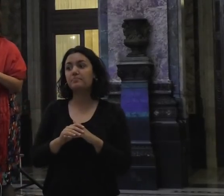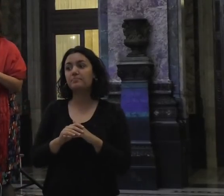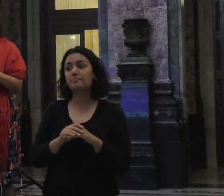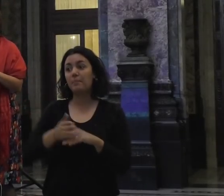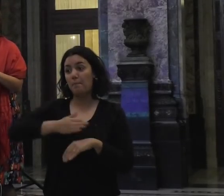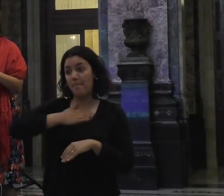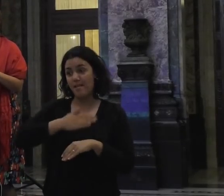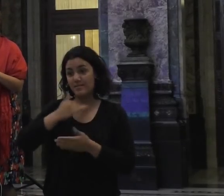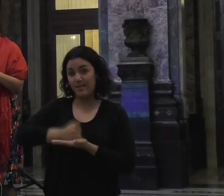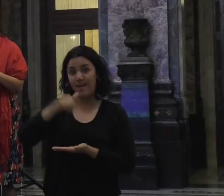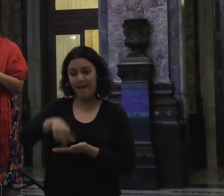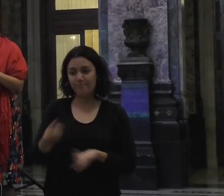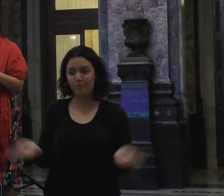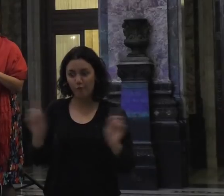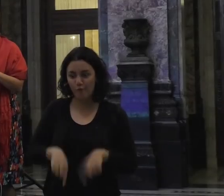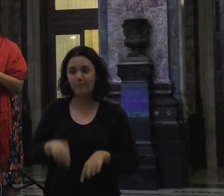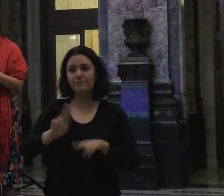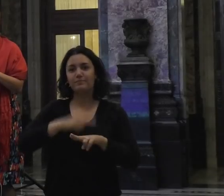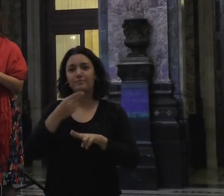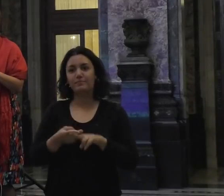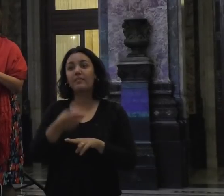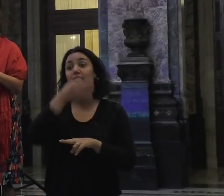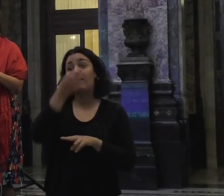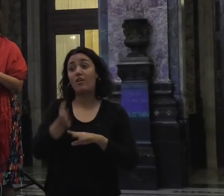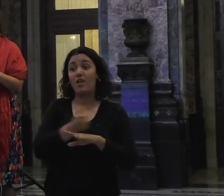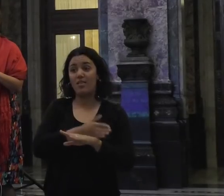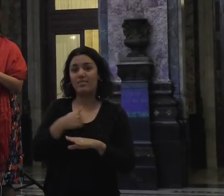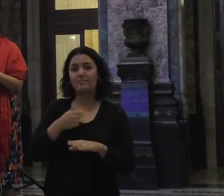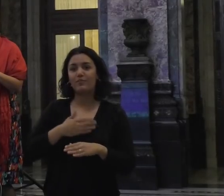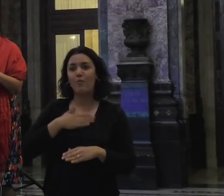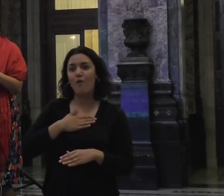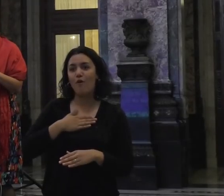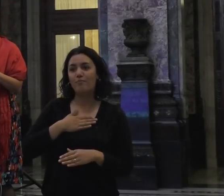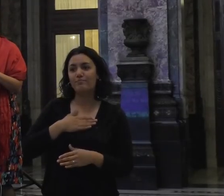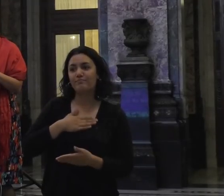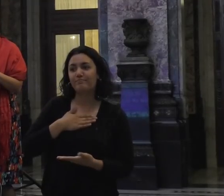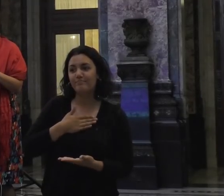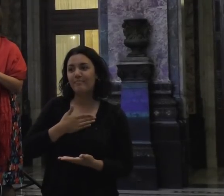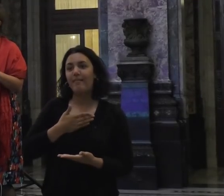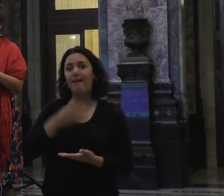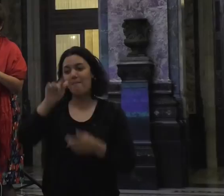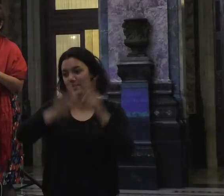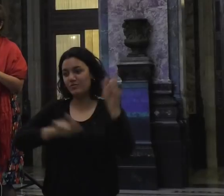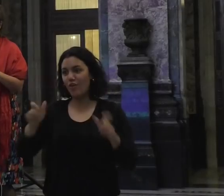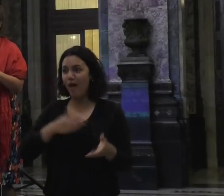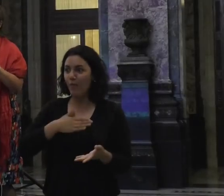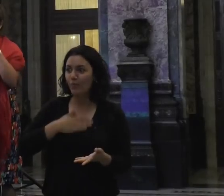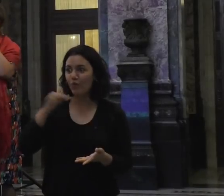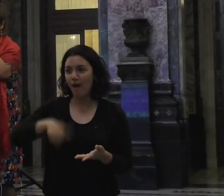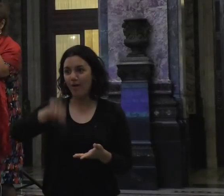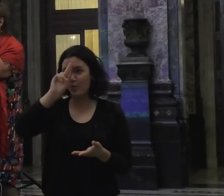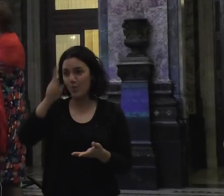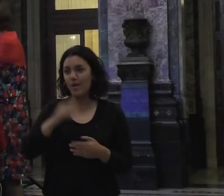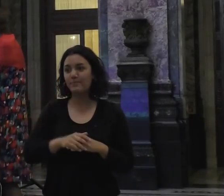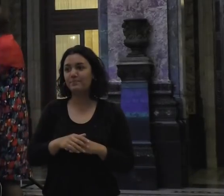placer estar aquí de regreso. Alguien mencionó en la cena el otro día la amabilidad y la hospitalidad uruguaya y